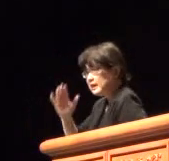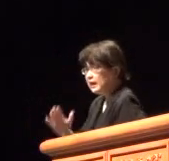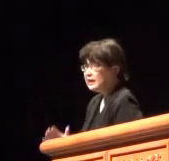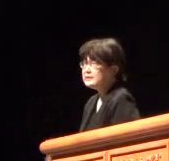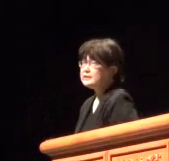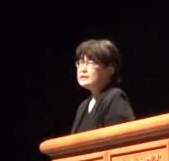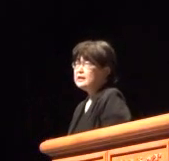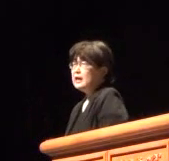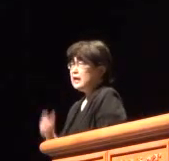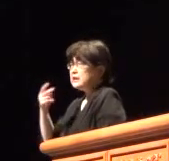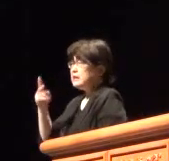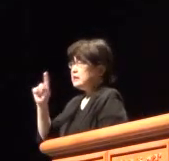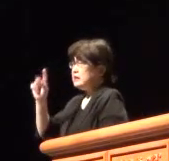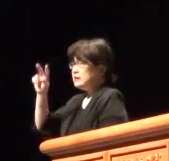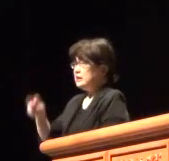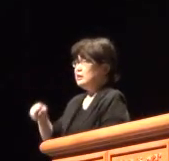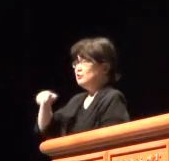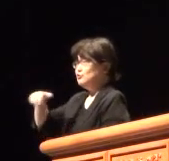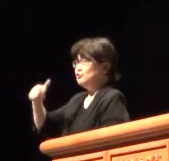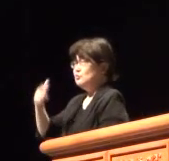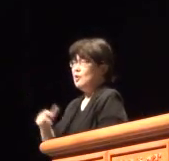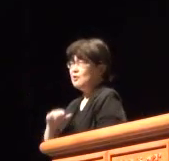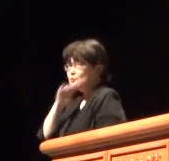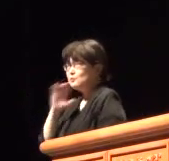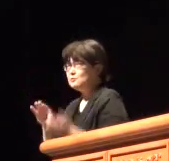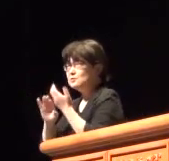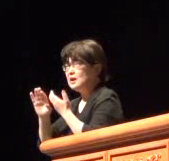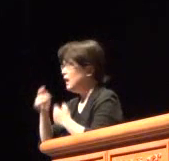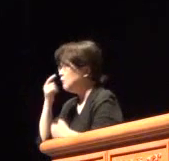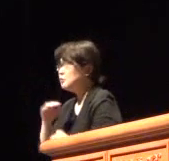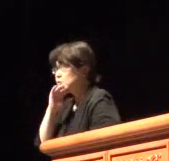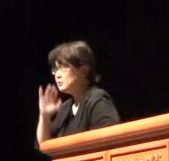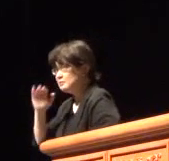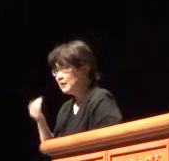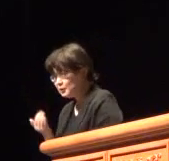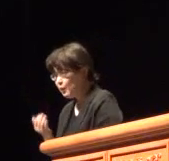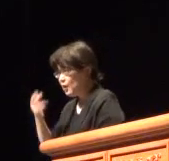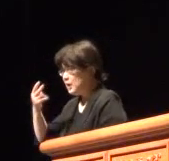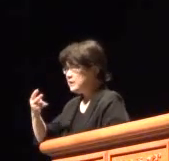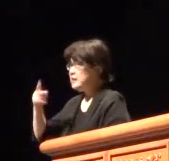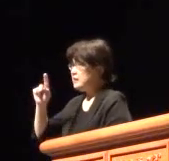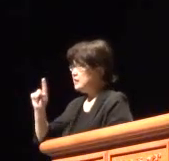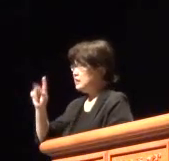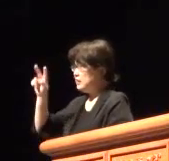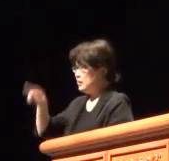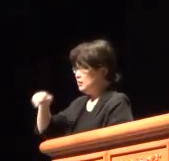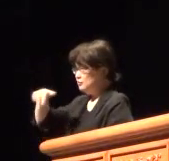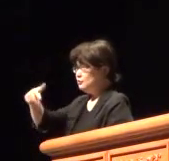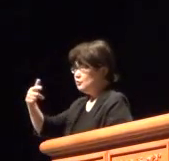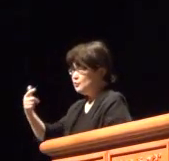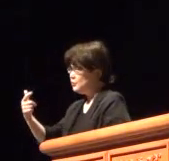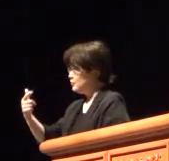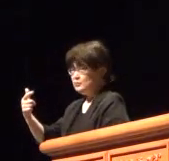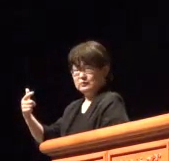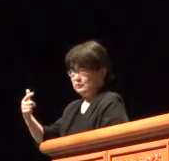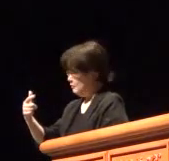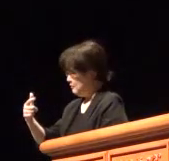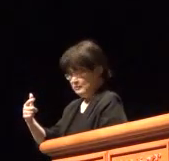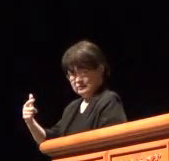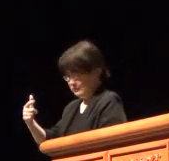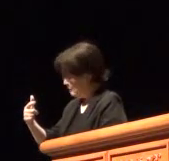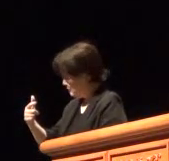老後にとっておくって言って、私も老後に来てるなと思ったりするんですけれどもね、絶望をしない